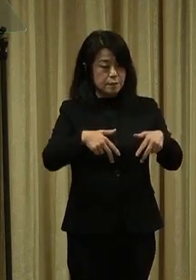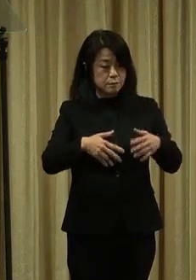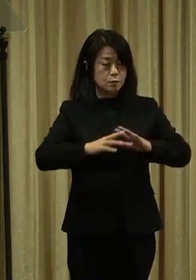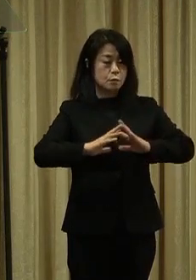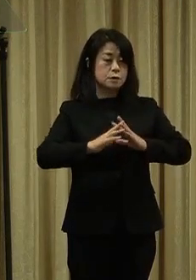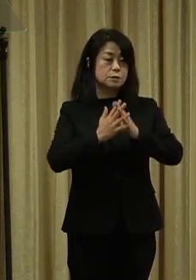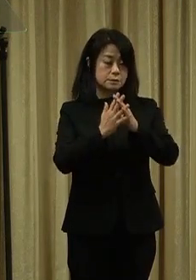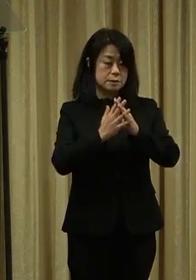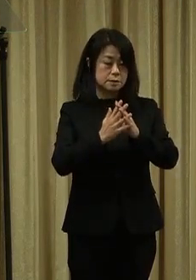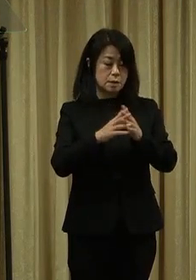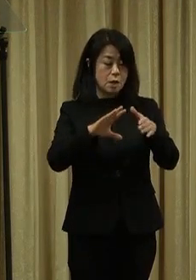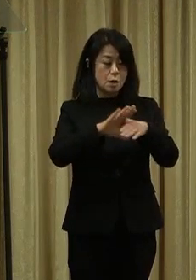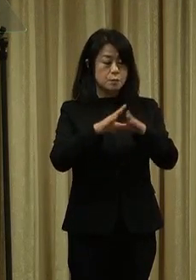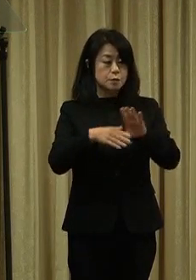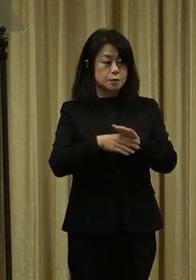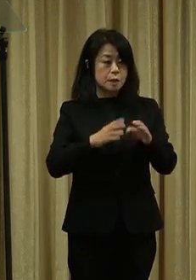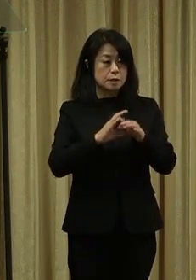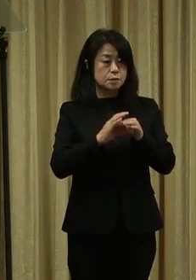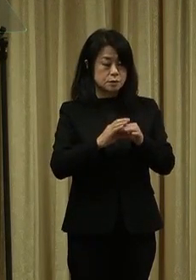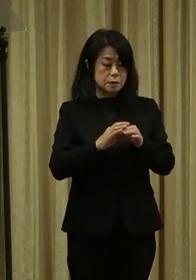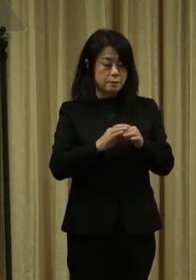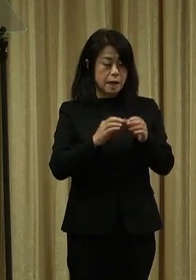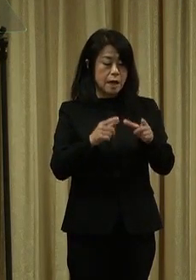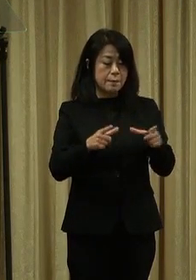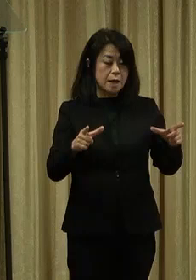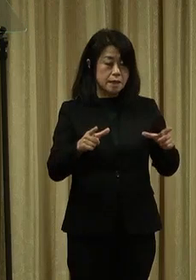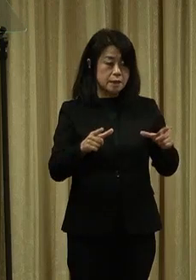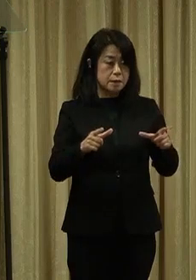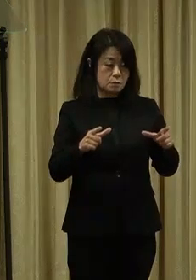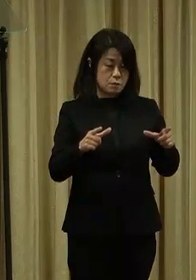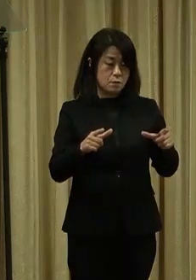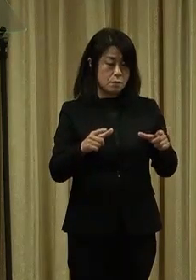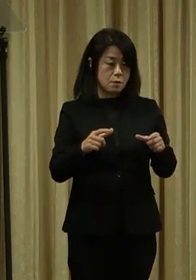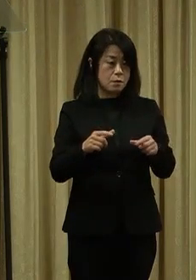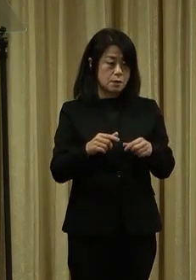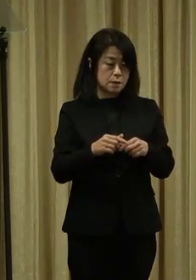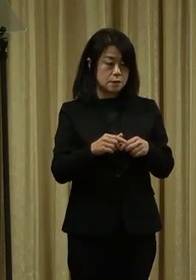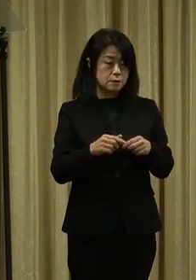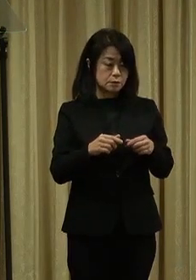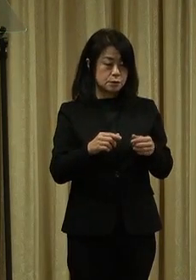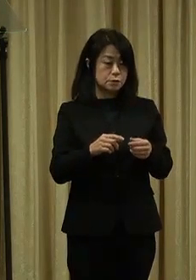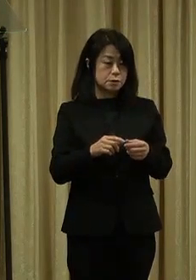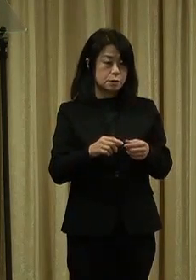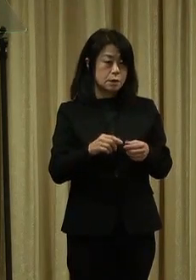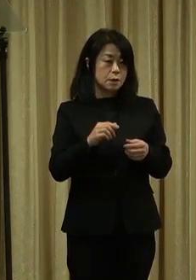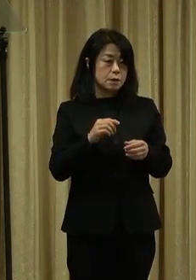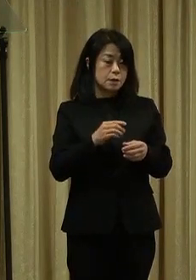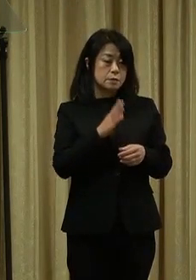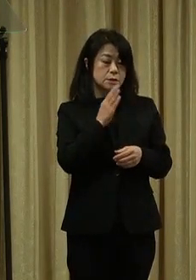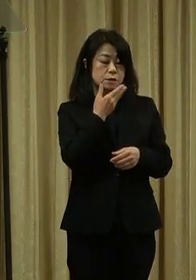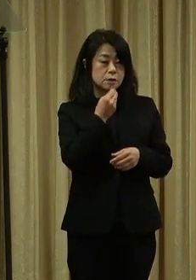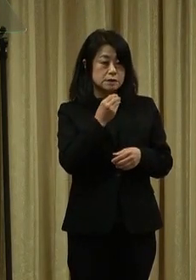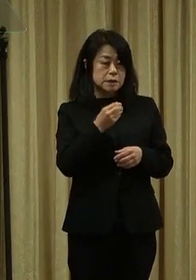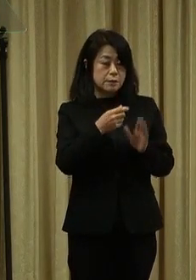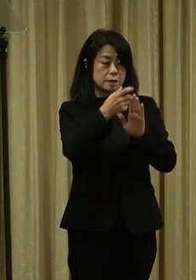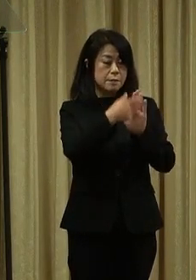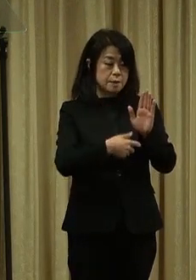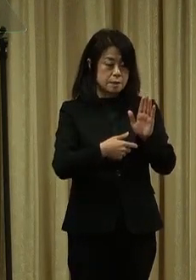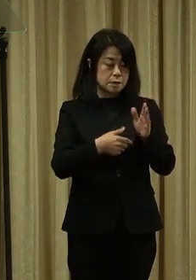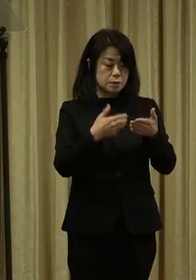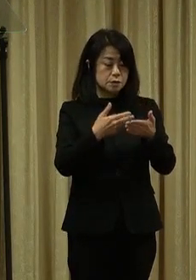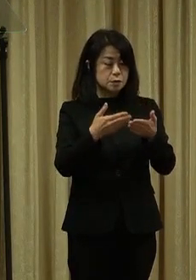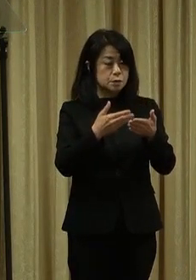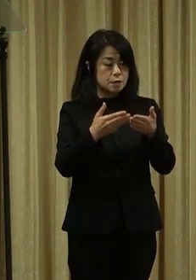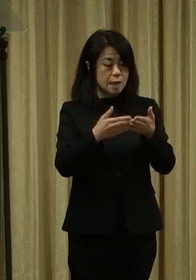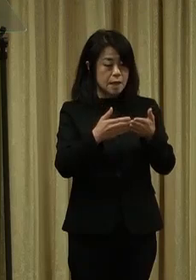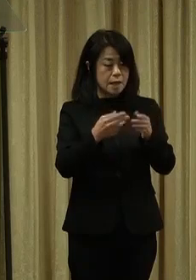文化については幅広い世代が集う越の国文化館を目指し ウェルビーイングをテーマとする絵手紙作品を募